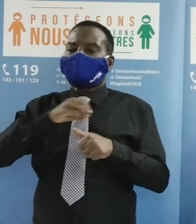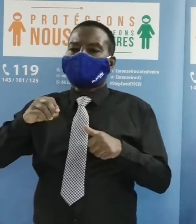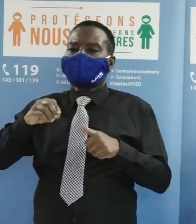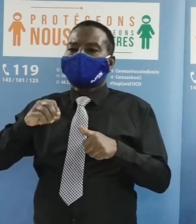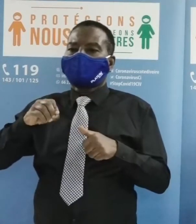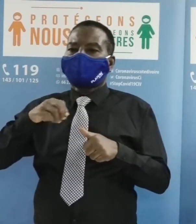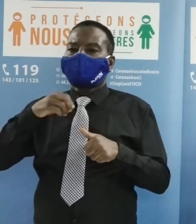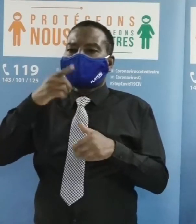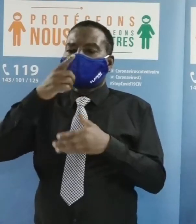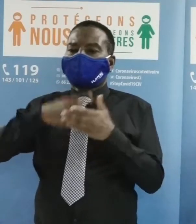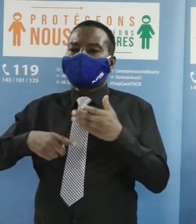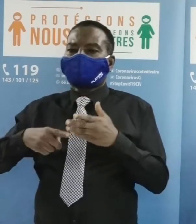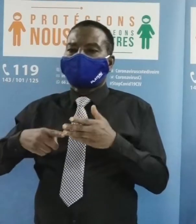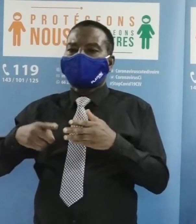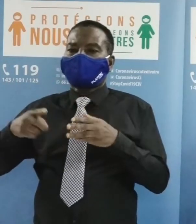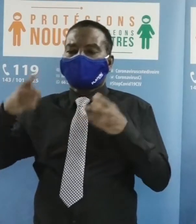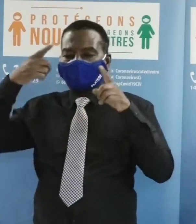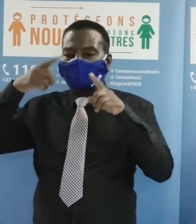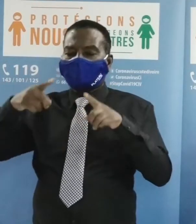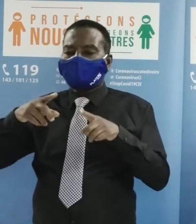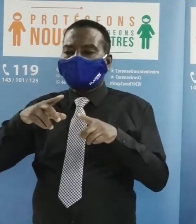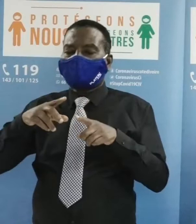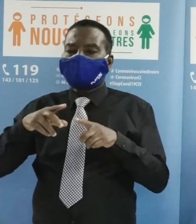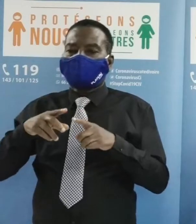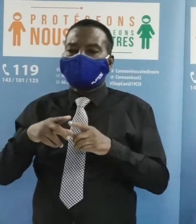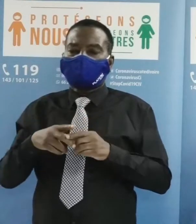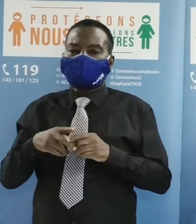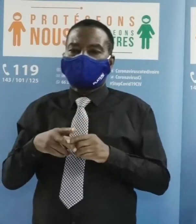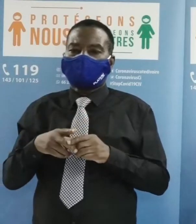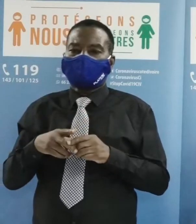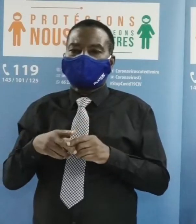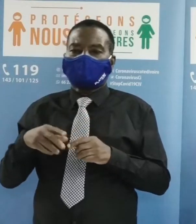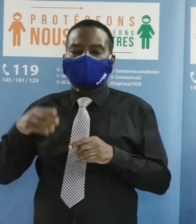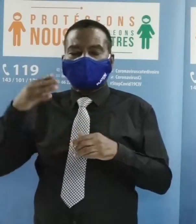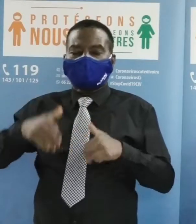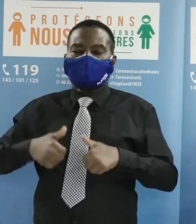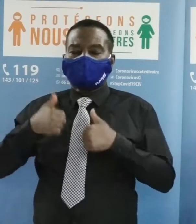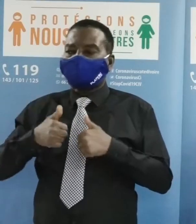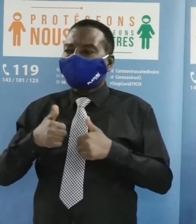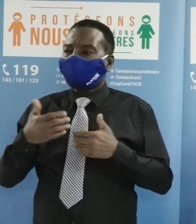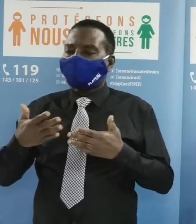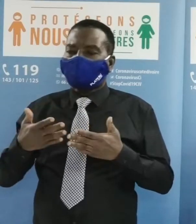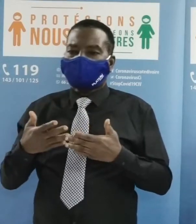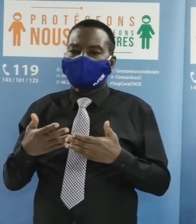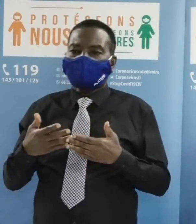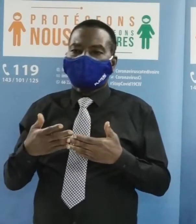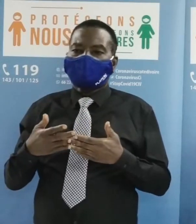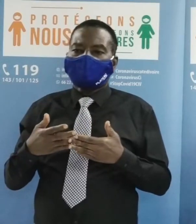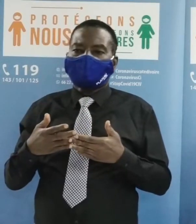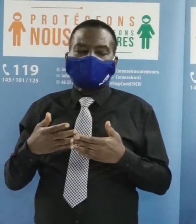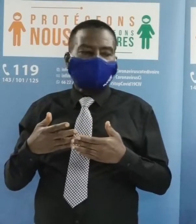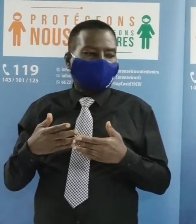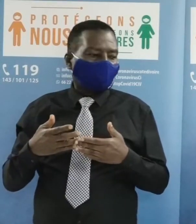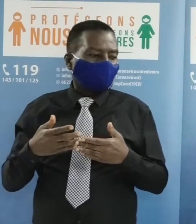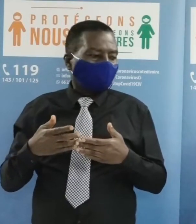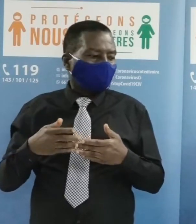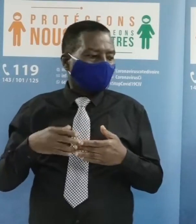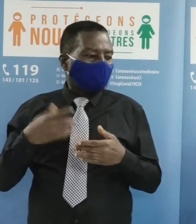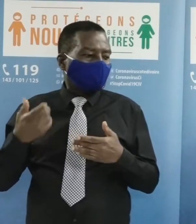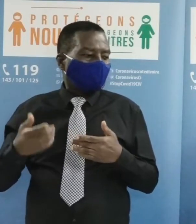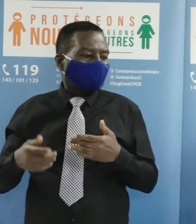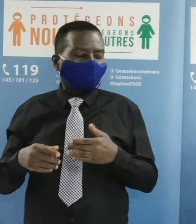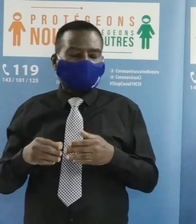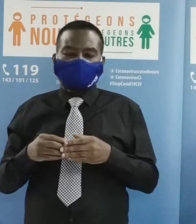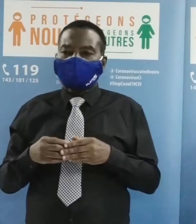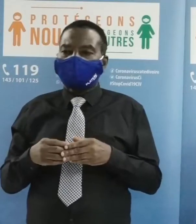le record en termes de traitement je reprends la question est ce qu on a des cas malades ou asymptomatiques toujours en traitement